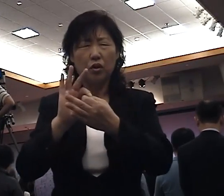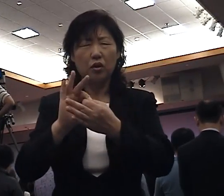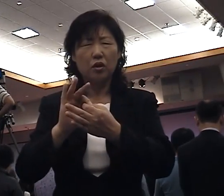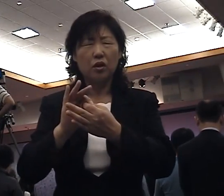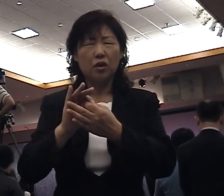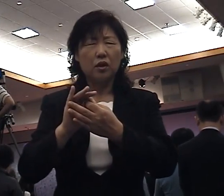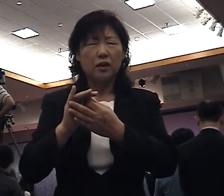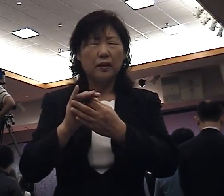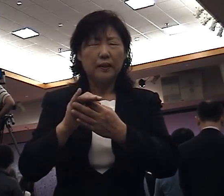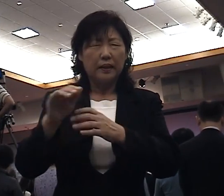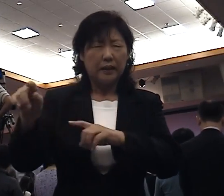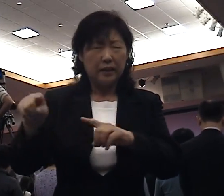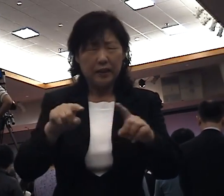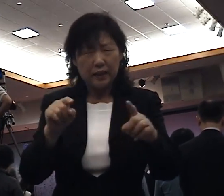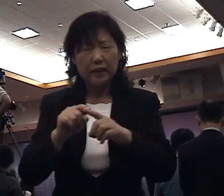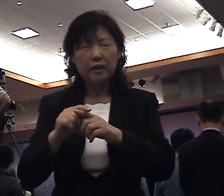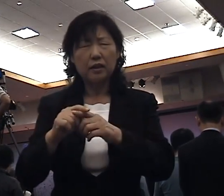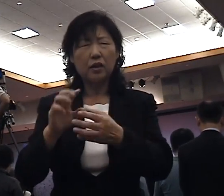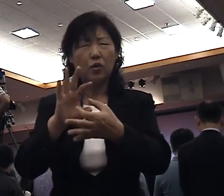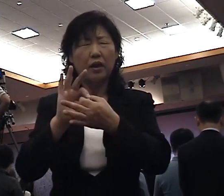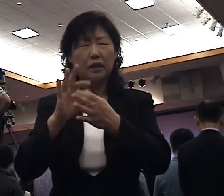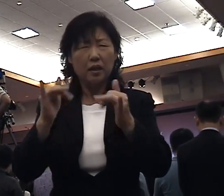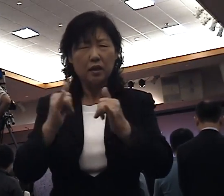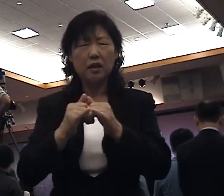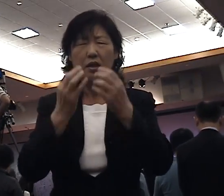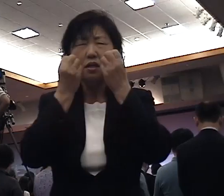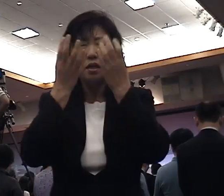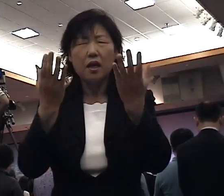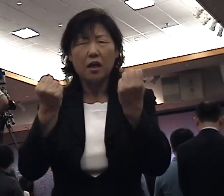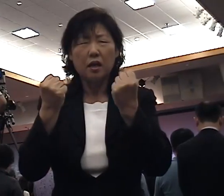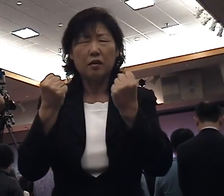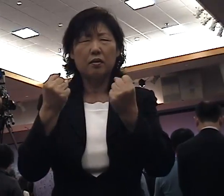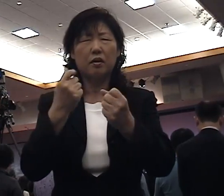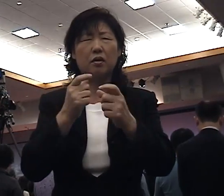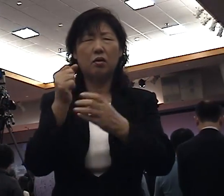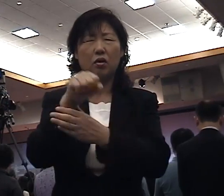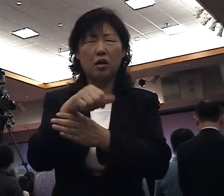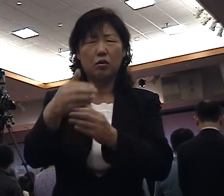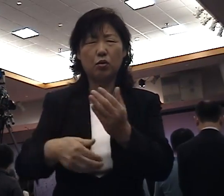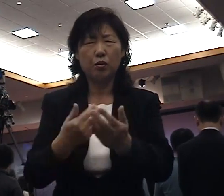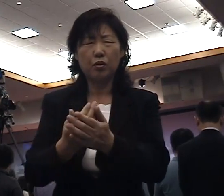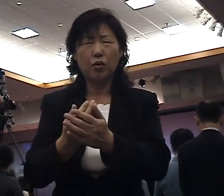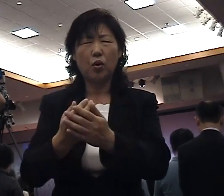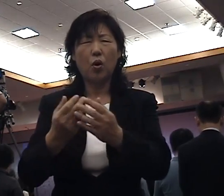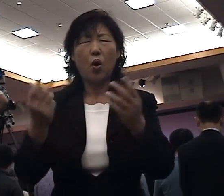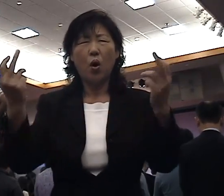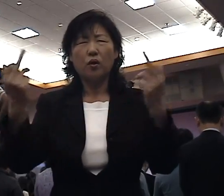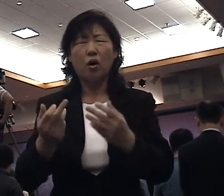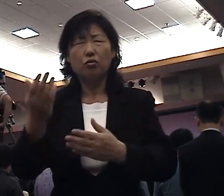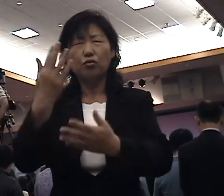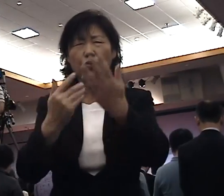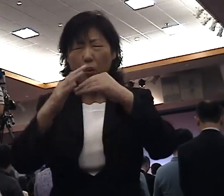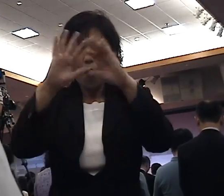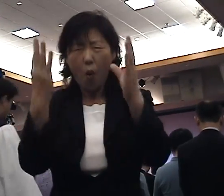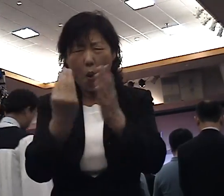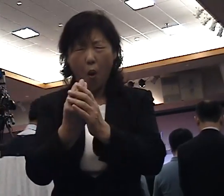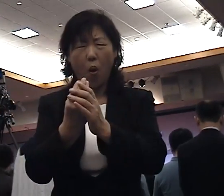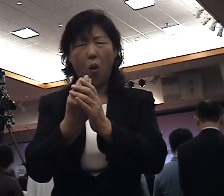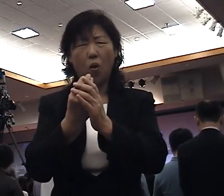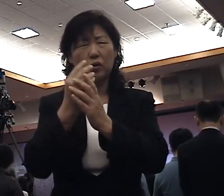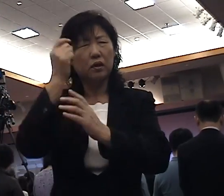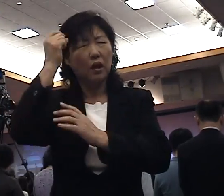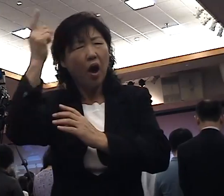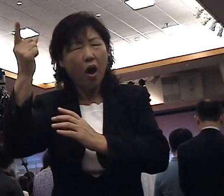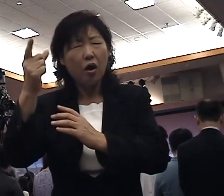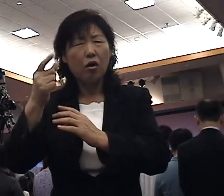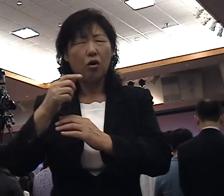및 모든 관계자들에게 세임을 주옵소서. 하지만 주님, 산불이 모든 것을 태우듯 저희들의 죄악도